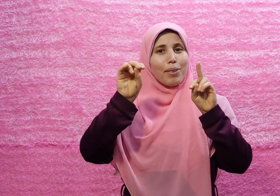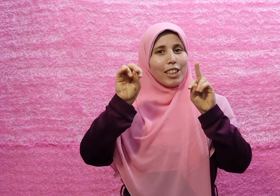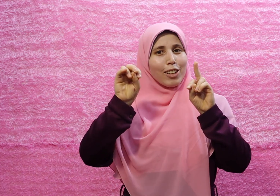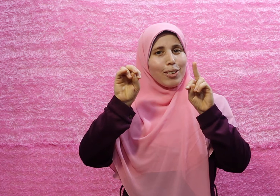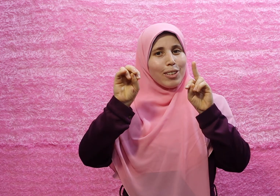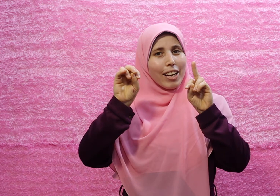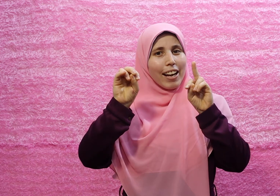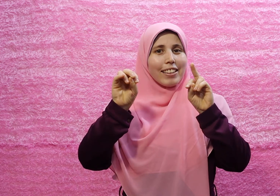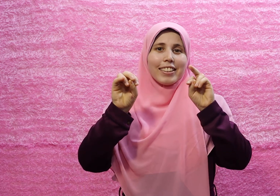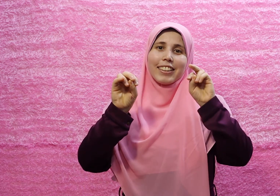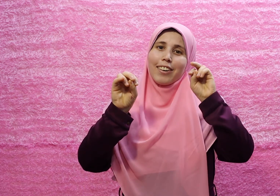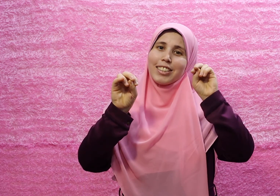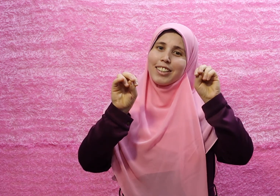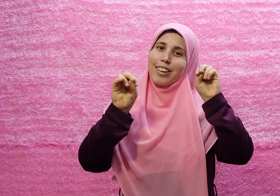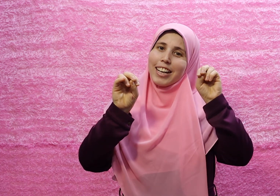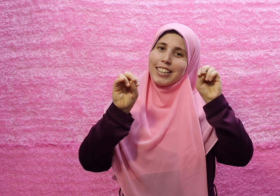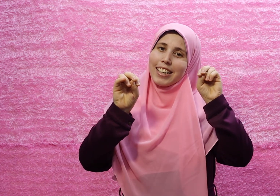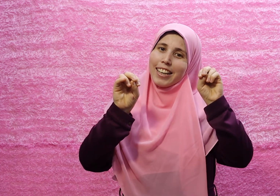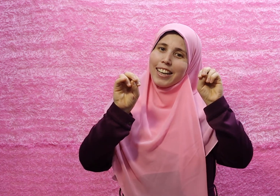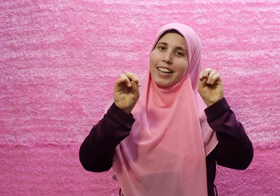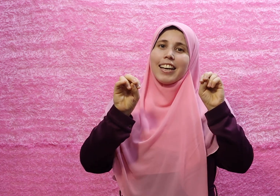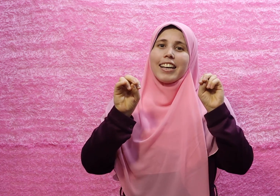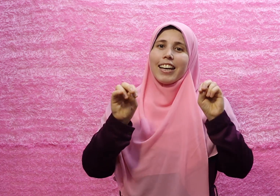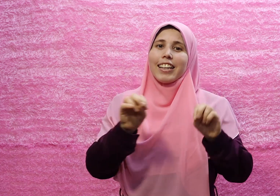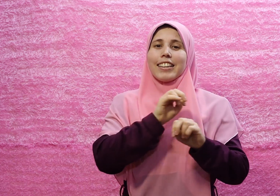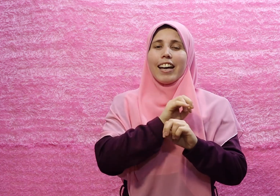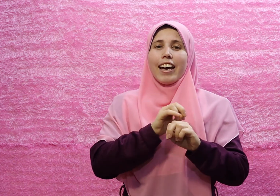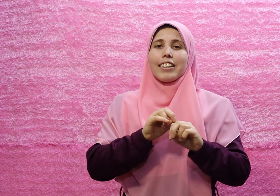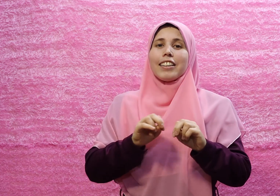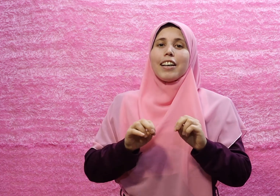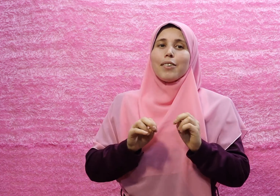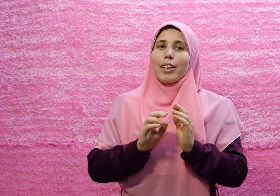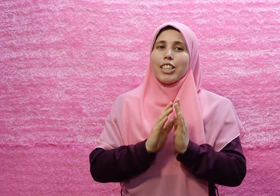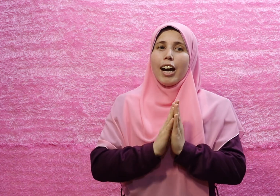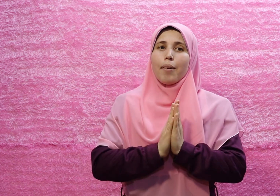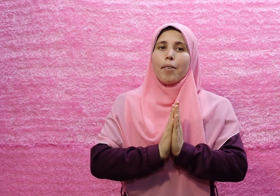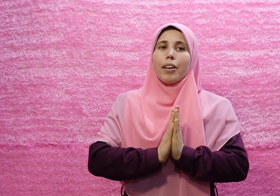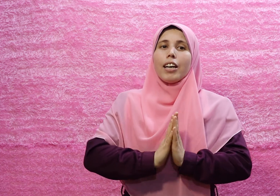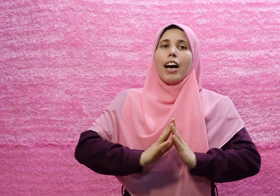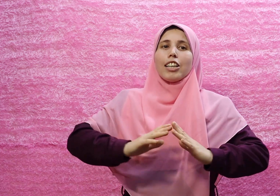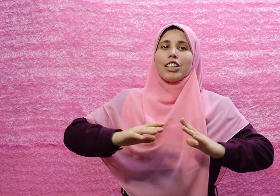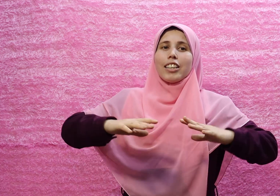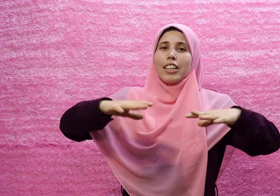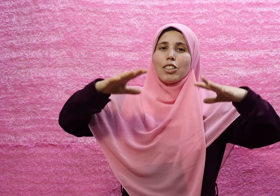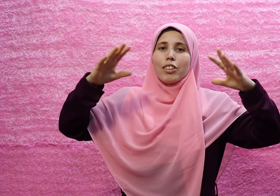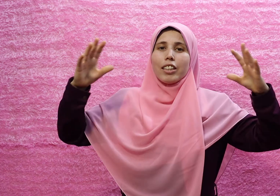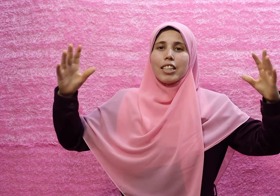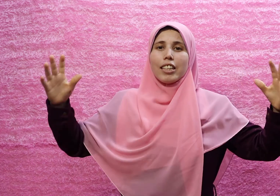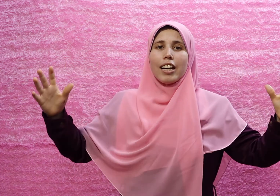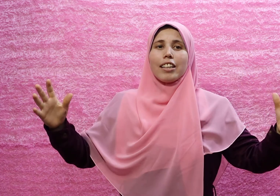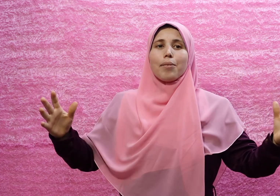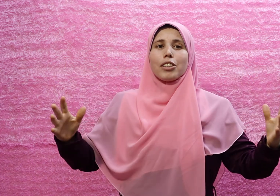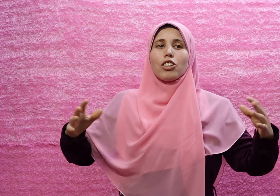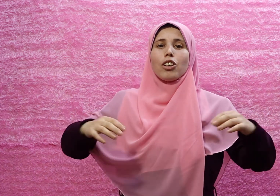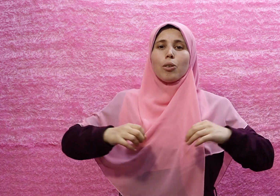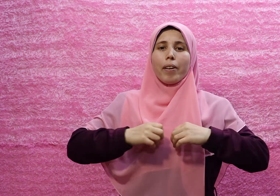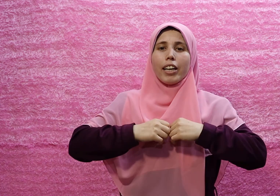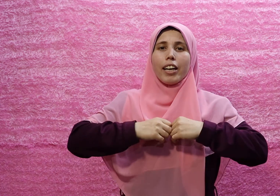والبنت الاولى تتجوز الولد الايه التاني. ماشي يا حبايبي؟ عشان كده ذريه سيدنا ادم انتشرت وبقينا